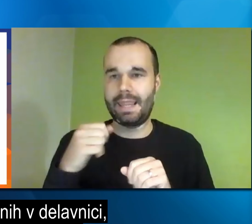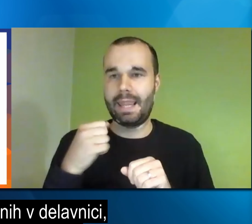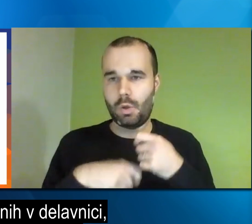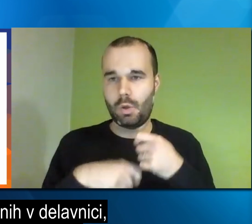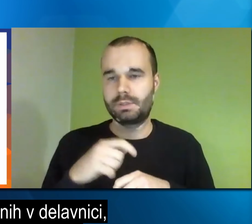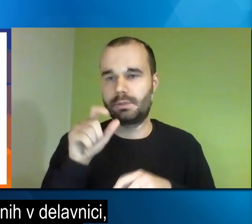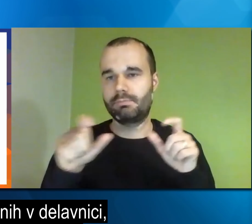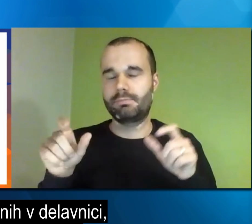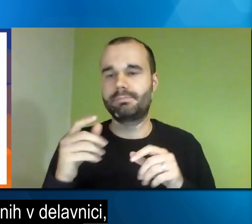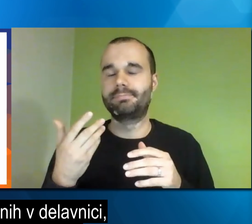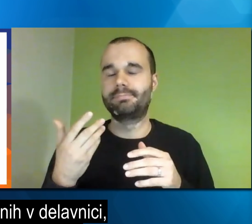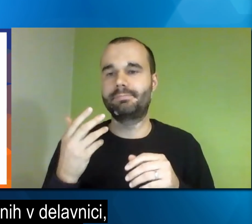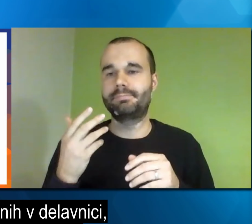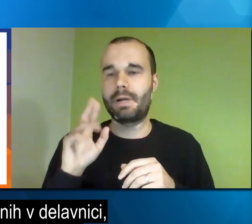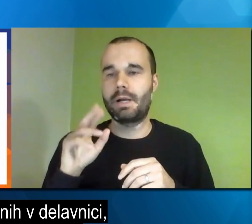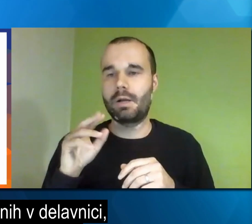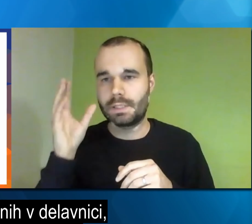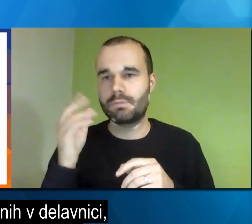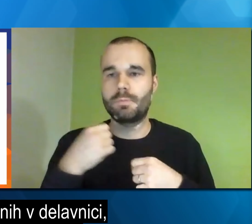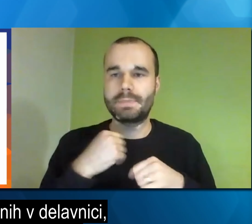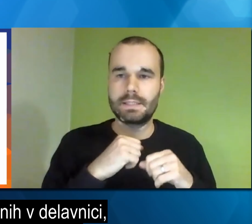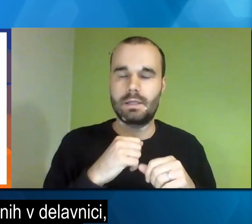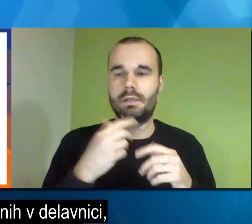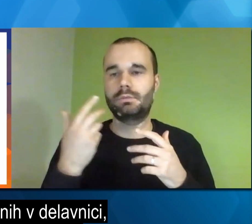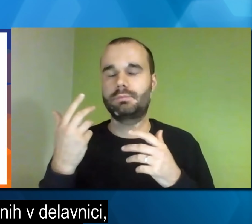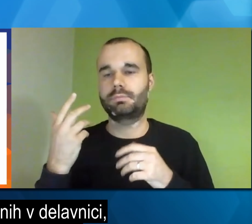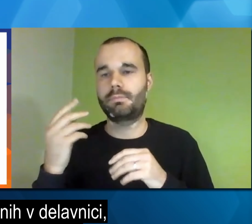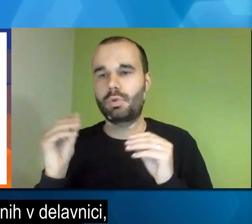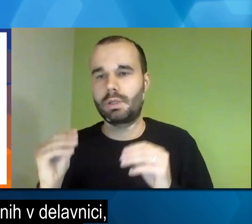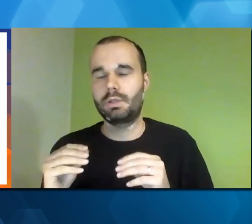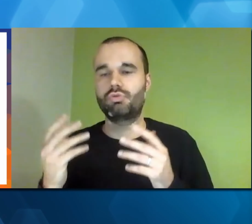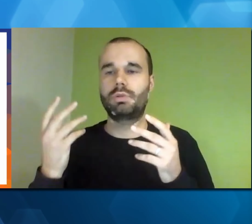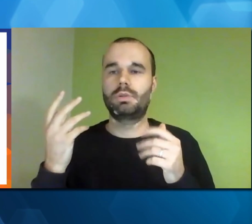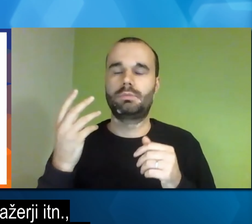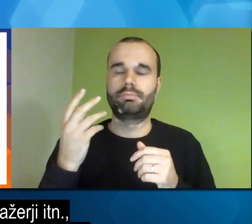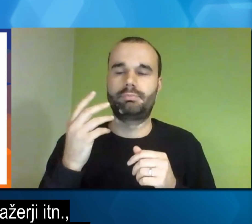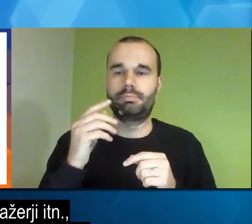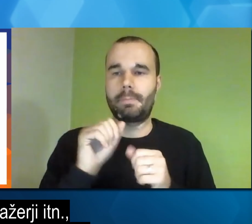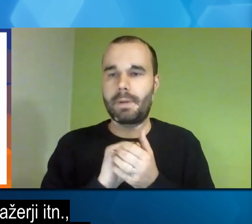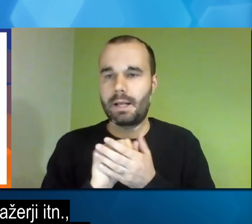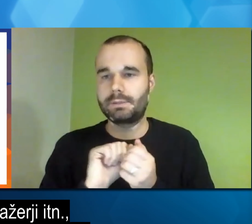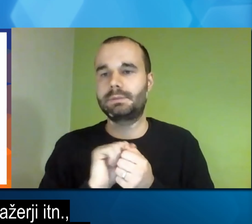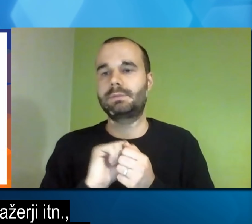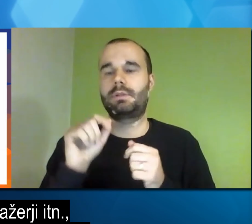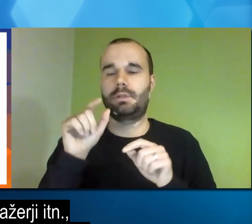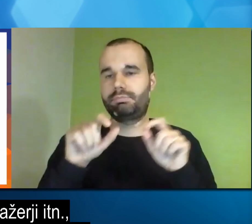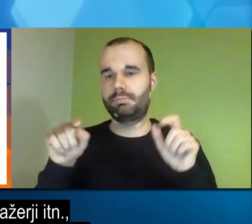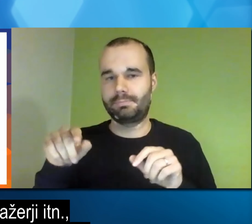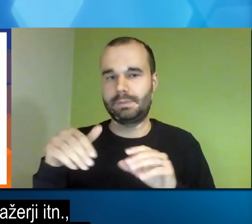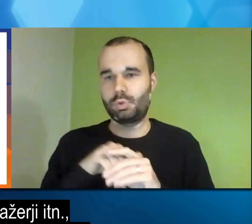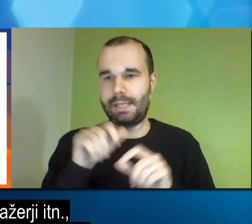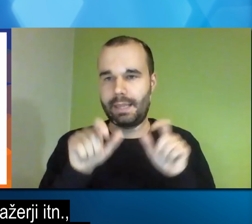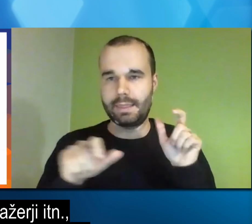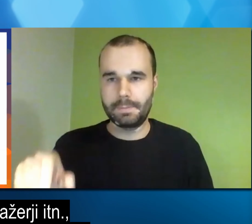Um, 140 pa je zaposlenih v delavnici, imajo posebno izobrazbo, se pravi